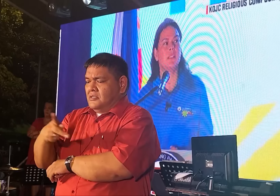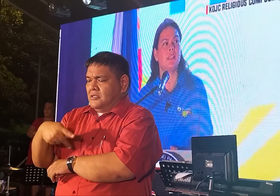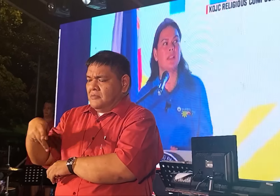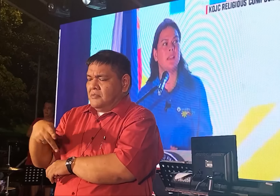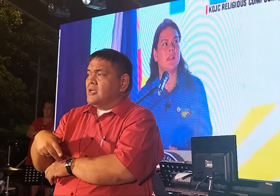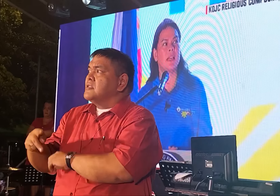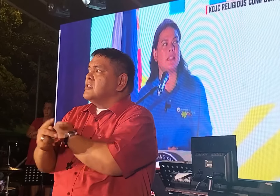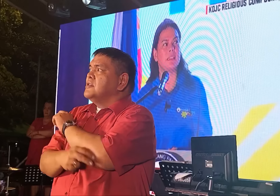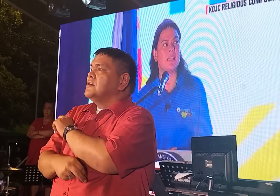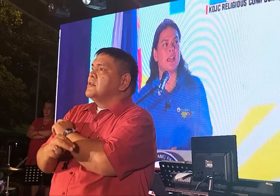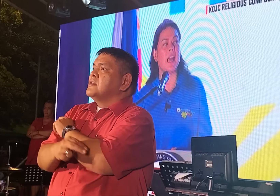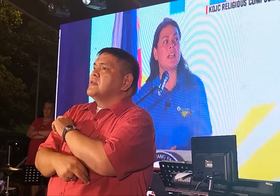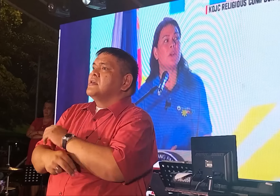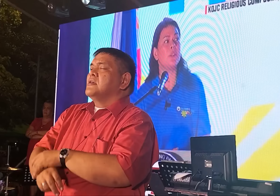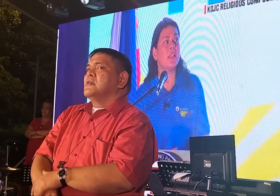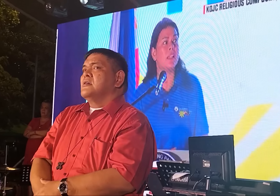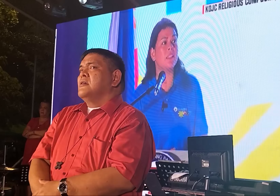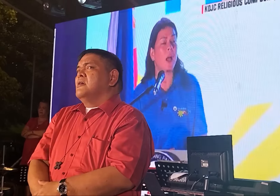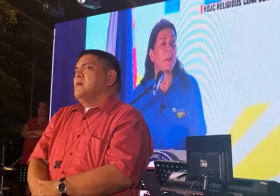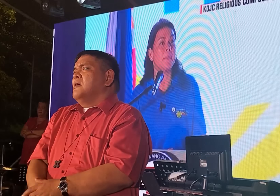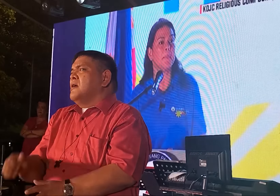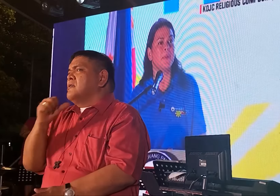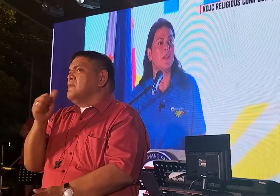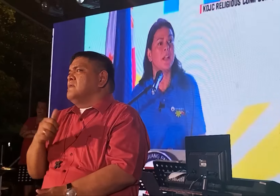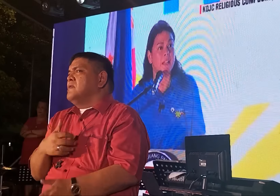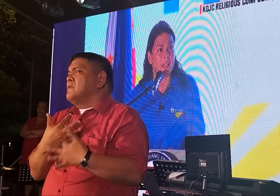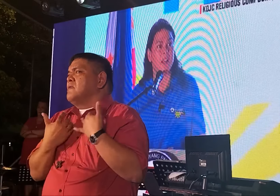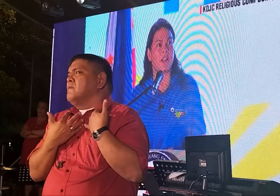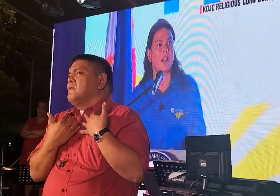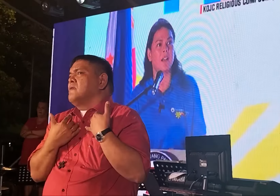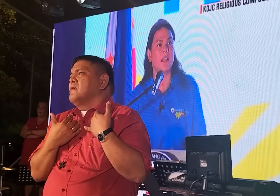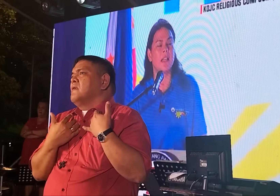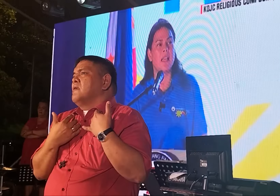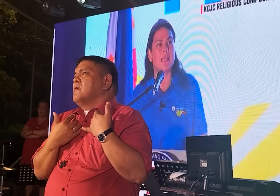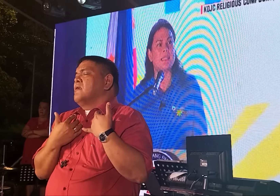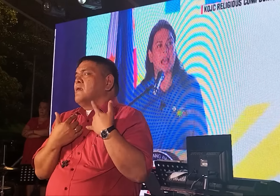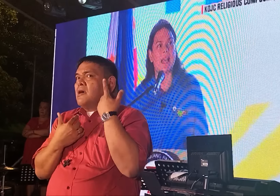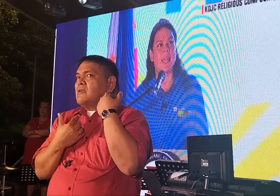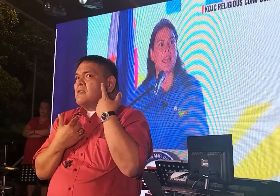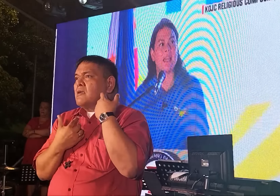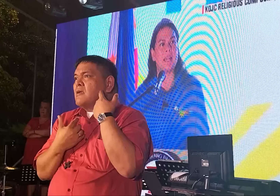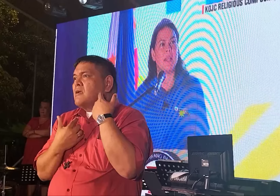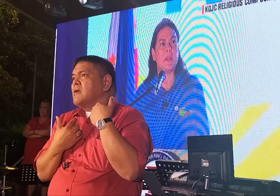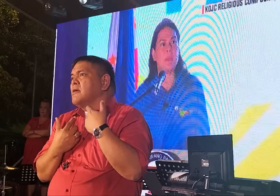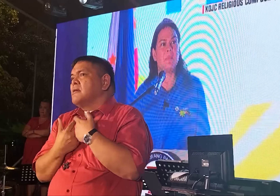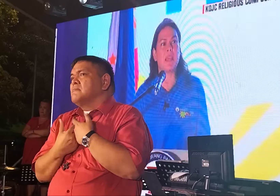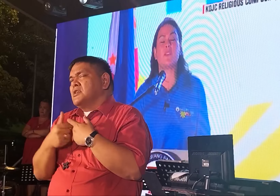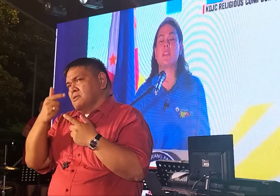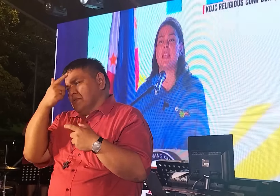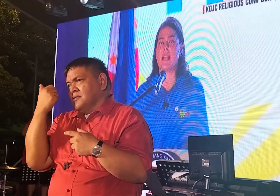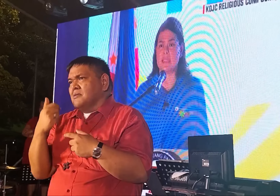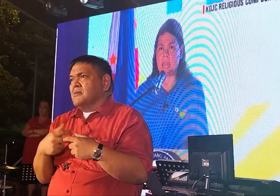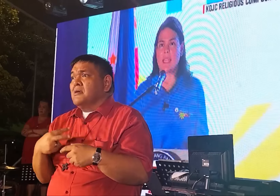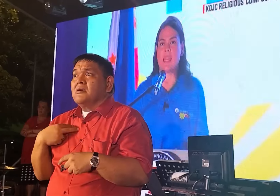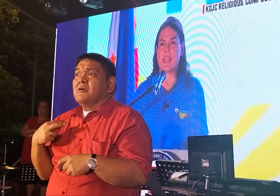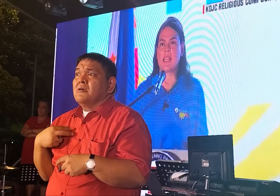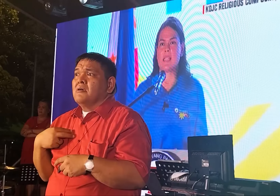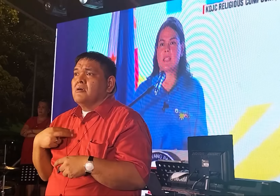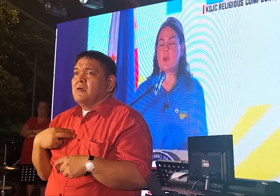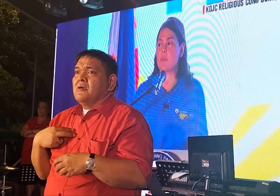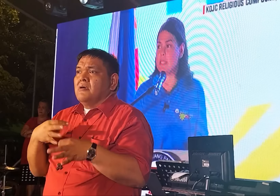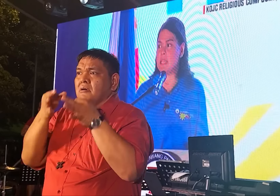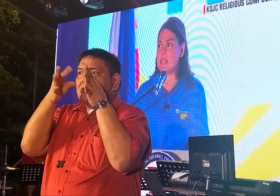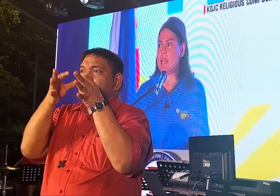Nation, at I could not come earlier dahil meron ding